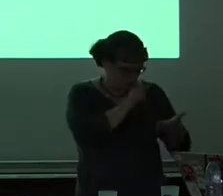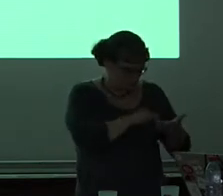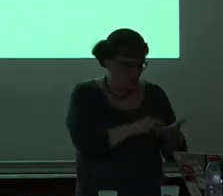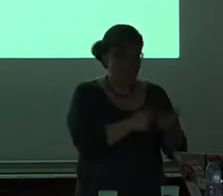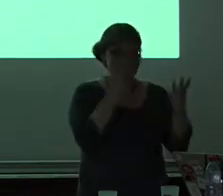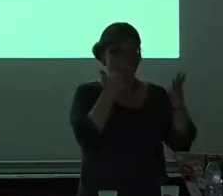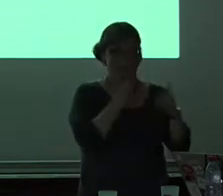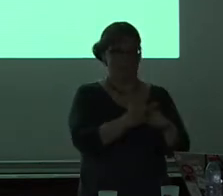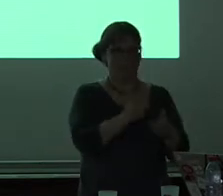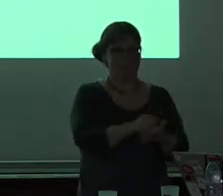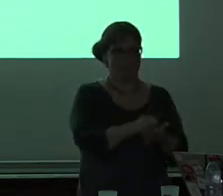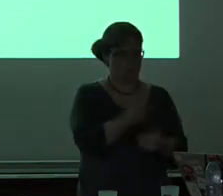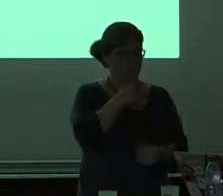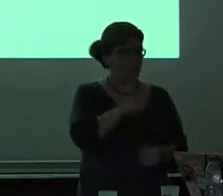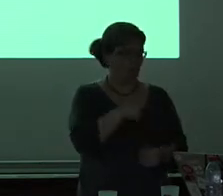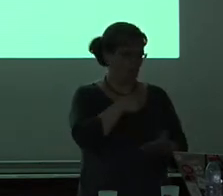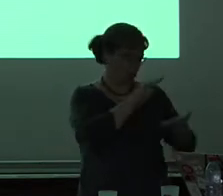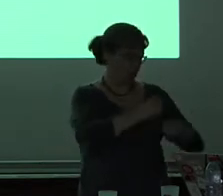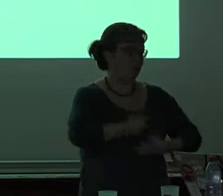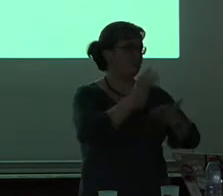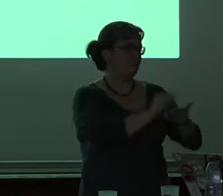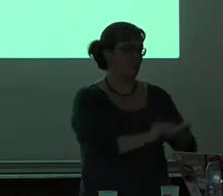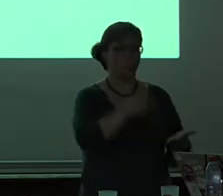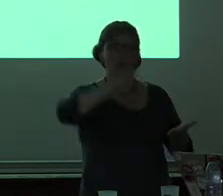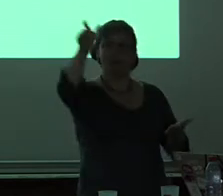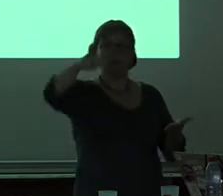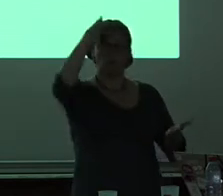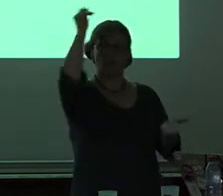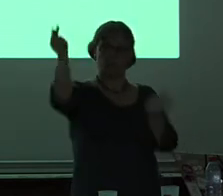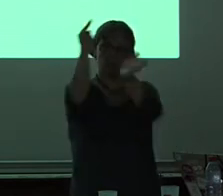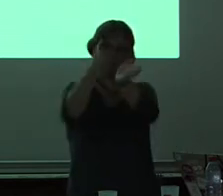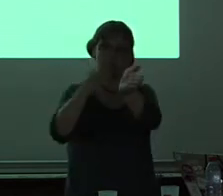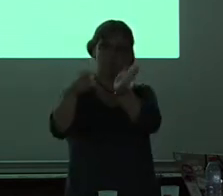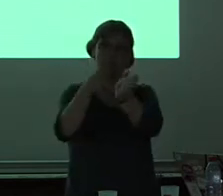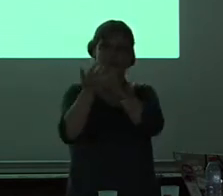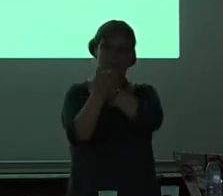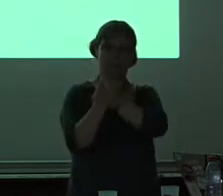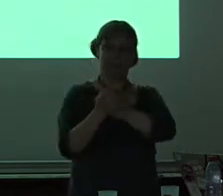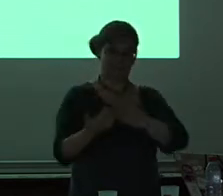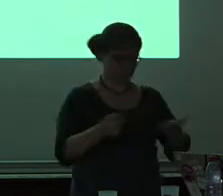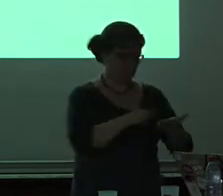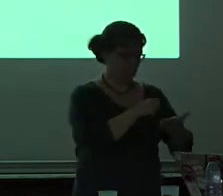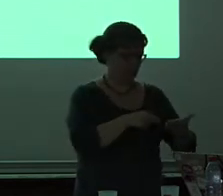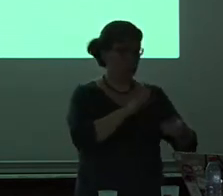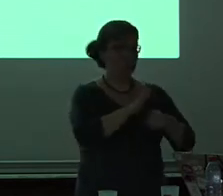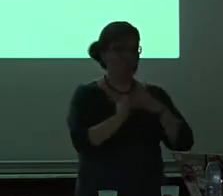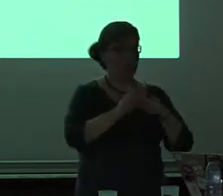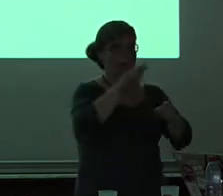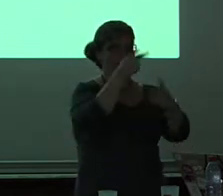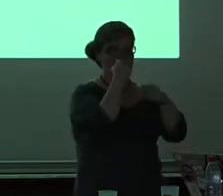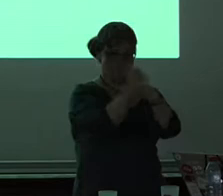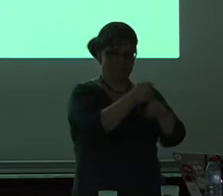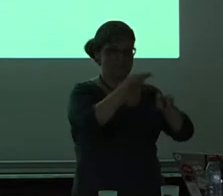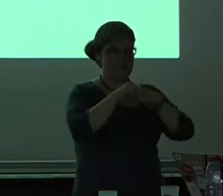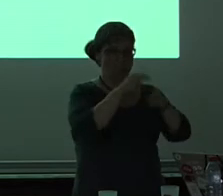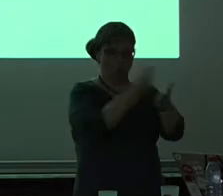jet, je le fais relire par un professionnel, j'intègre les corrections, je le relis, je fais les vidéos, je relis, je fais les screencasts, je relis.